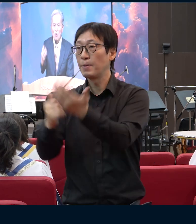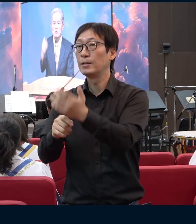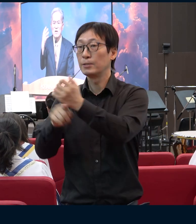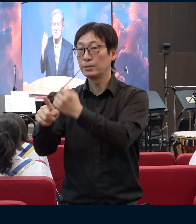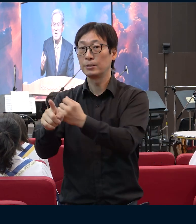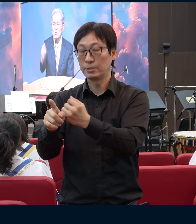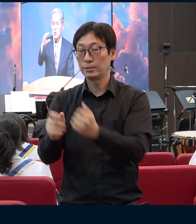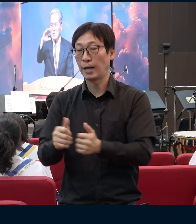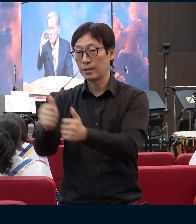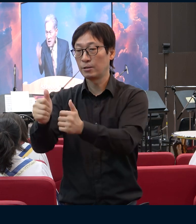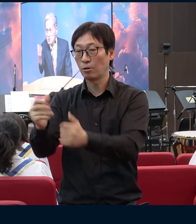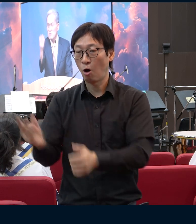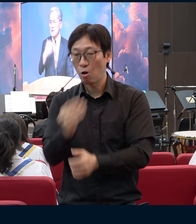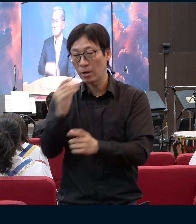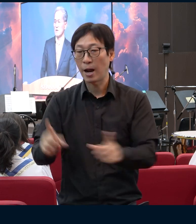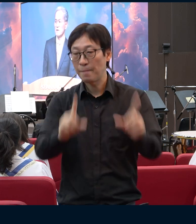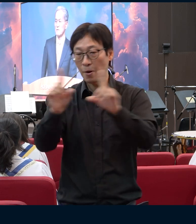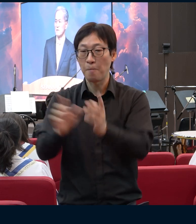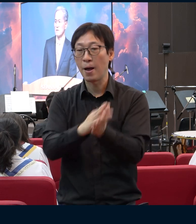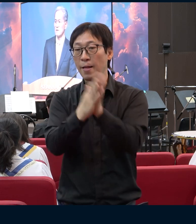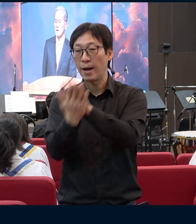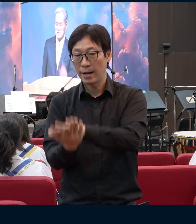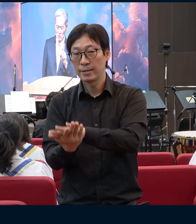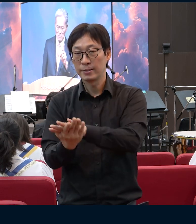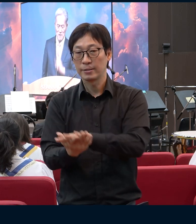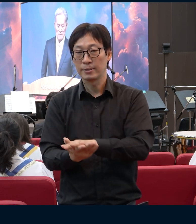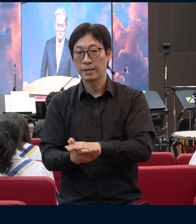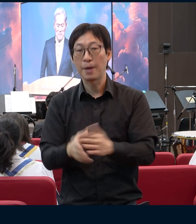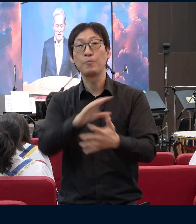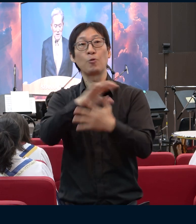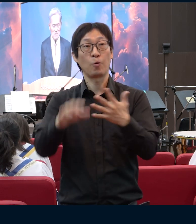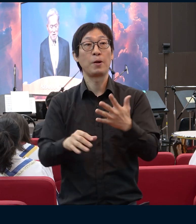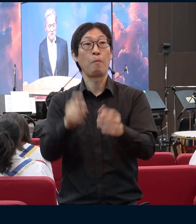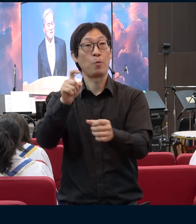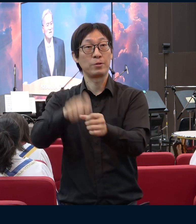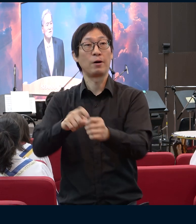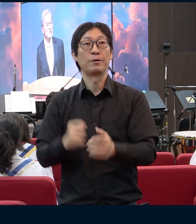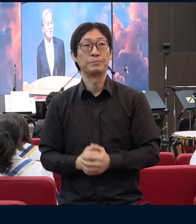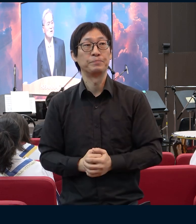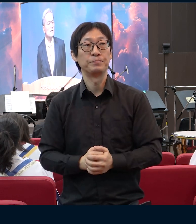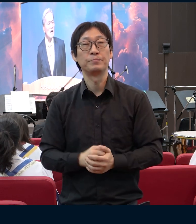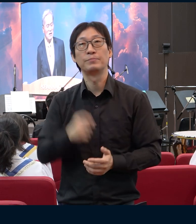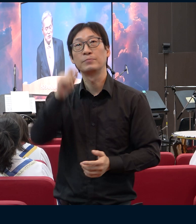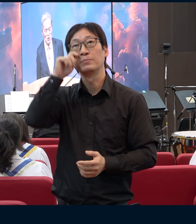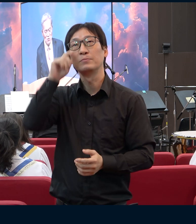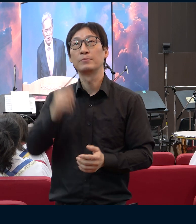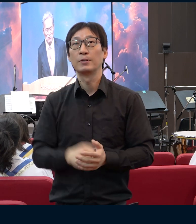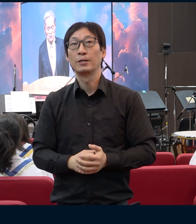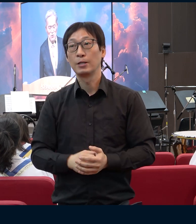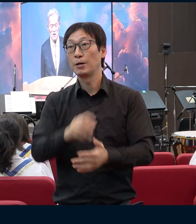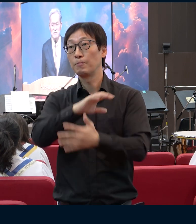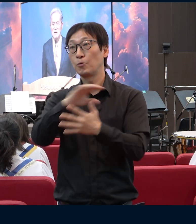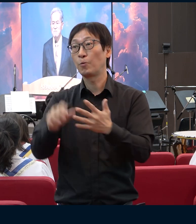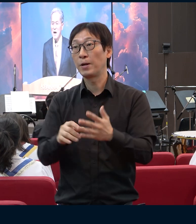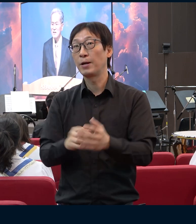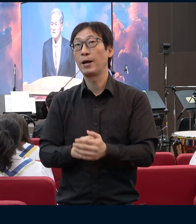따르는 거룩한 삶으로 바뀌게 돼 있는 거예요. 자, 그런데 이 DTS에는요, 다른 영적인 훈련에는 많이